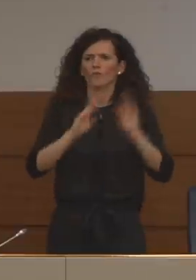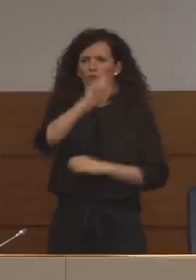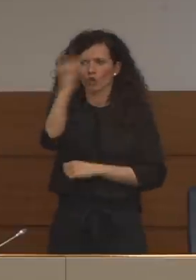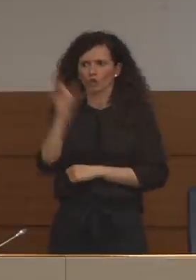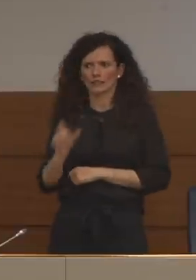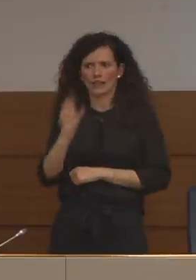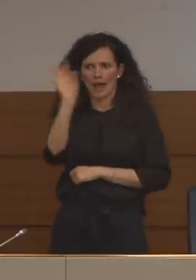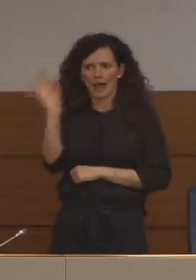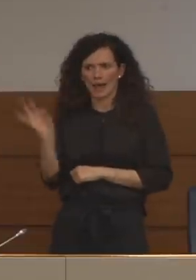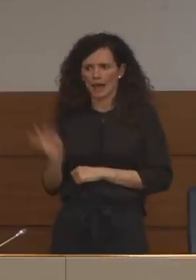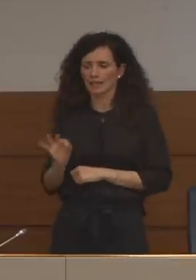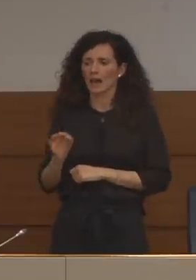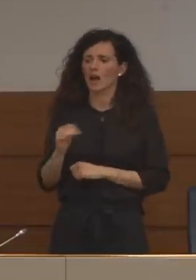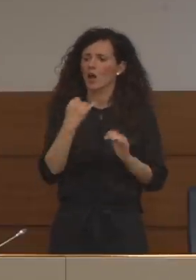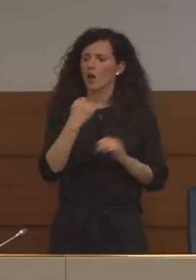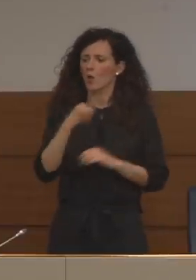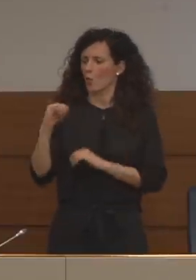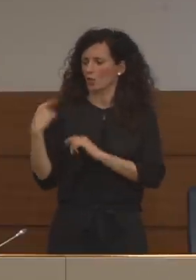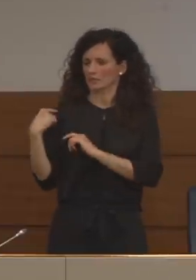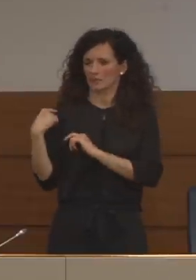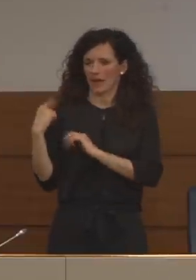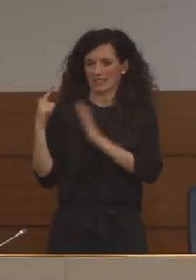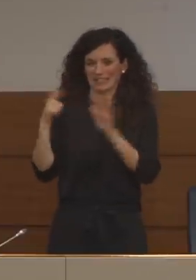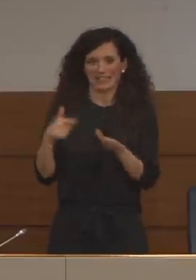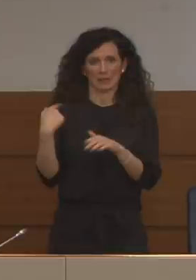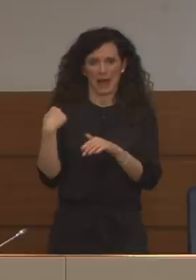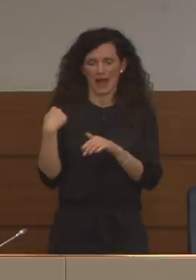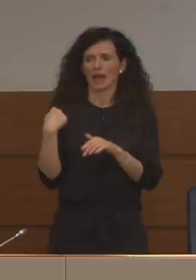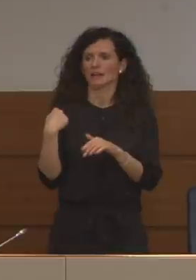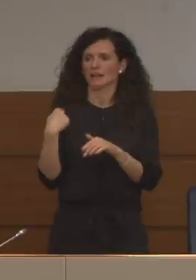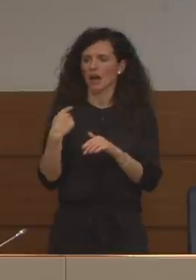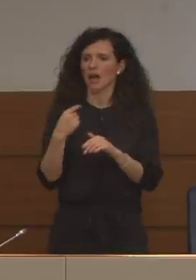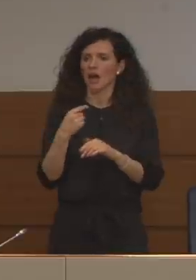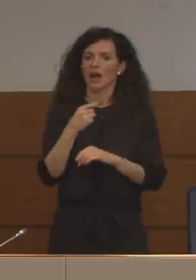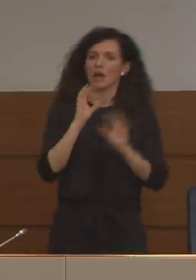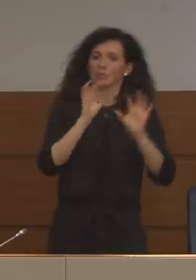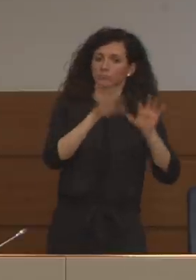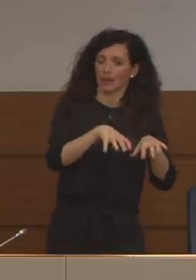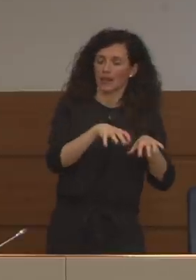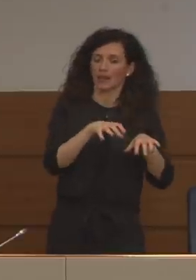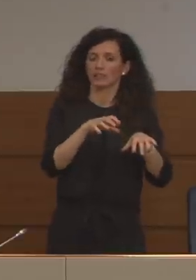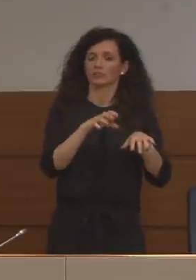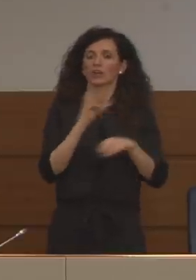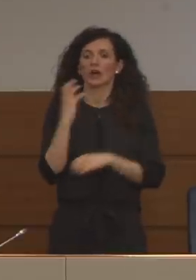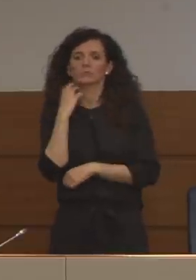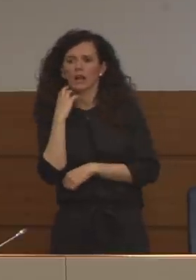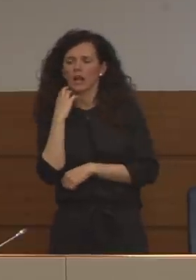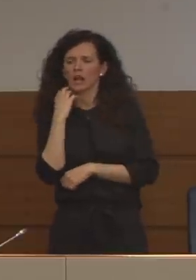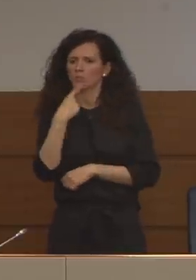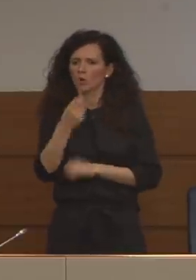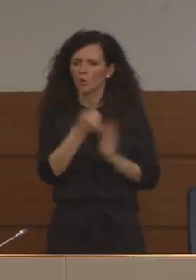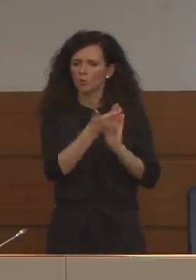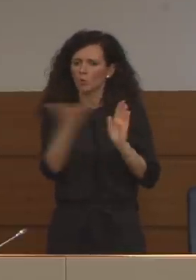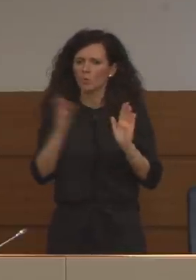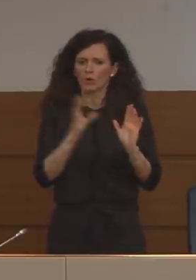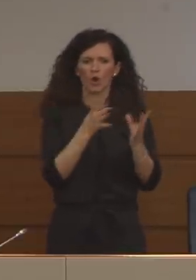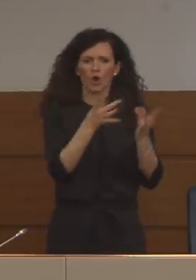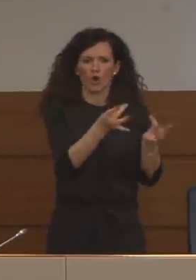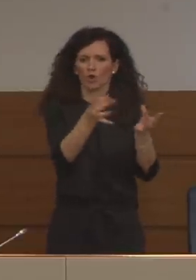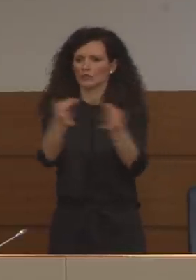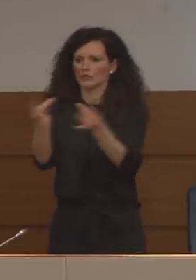negli ultimi sette giorni entrambe queste due province hanno fatto registrare un numero di contagi superiori a quello